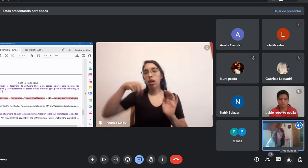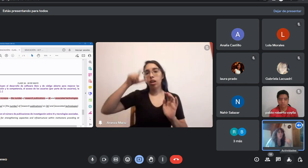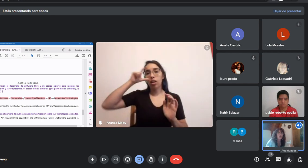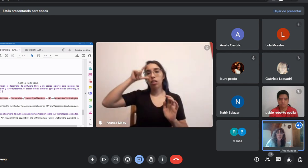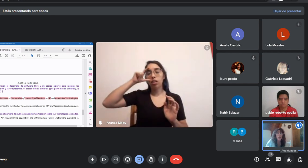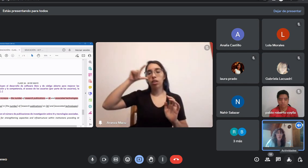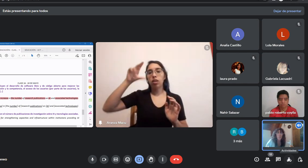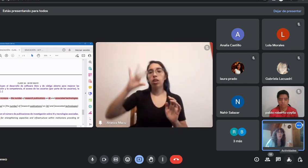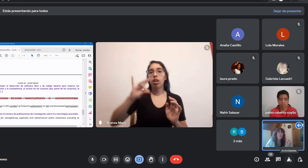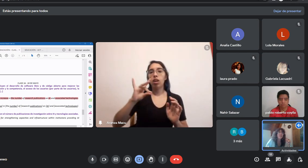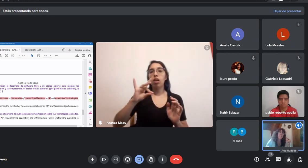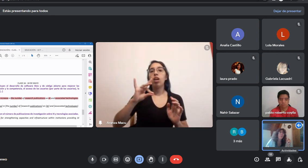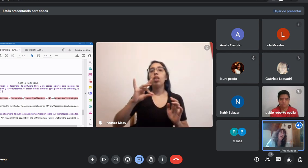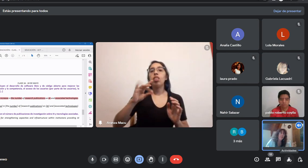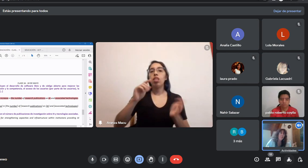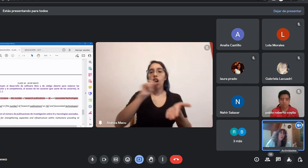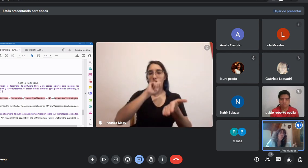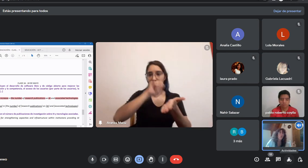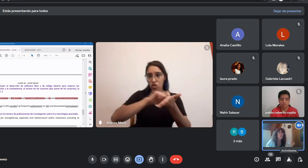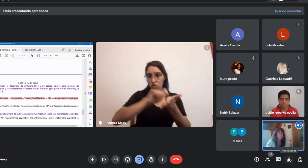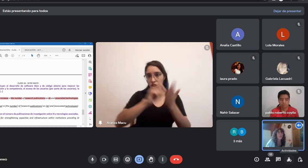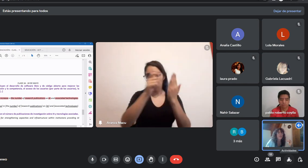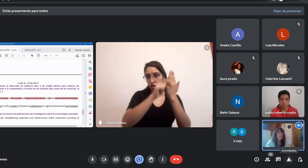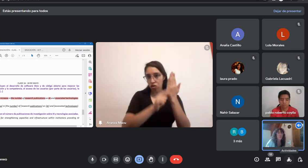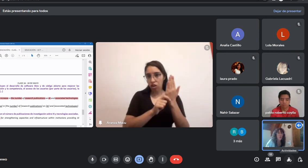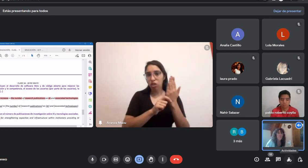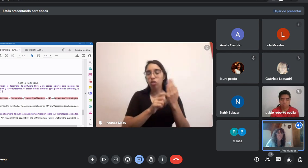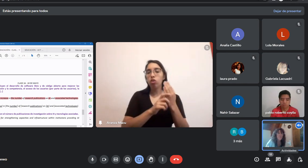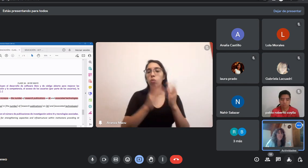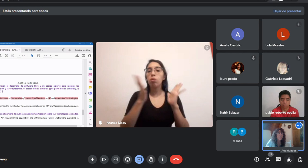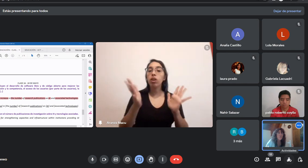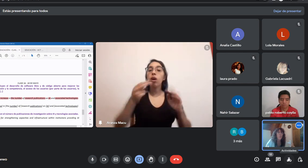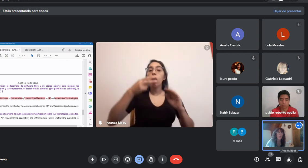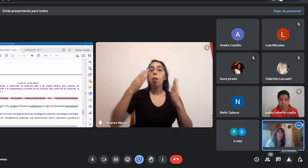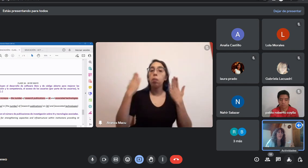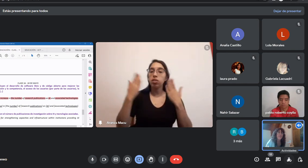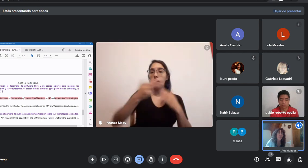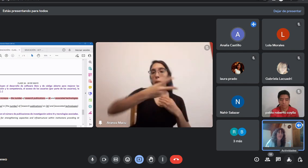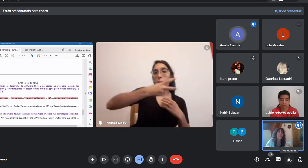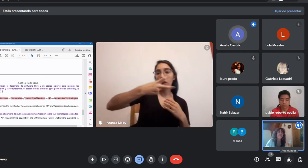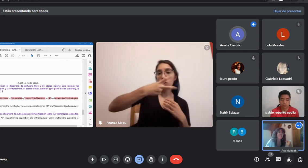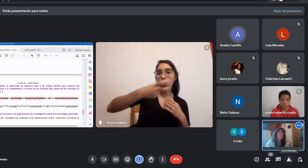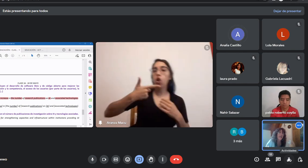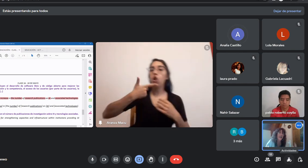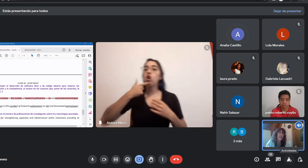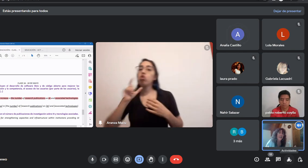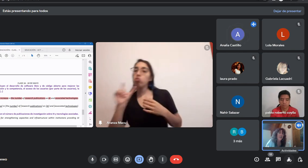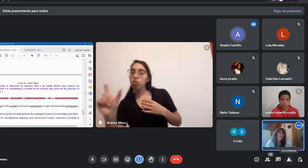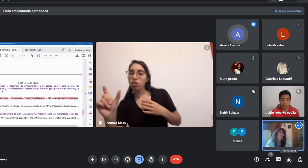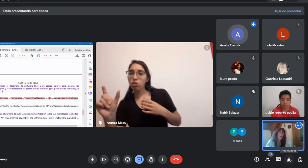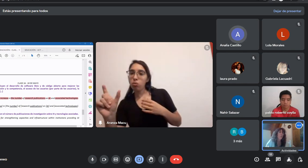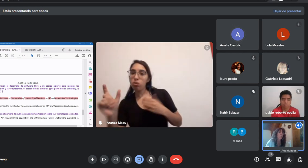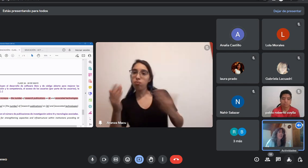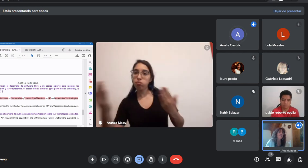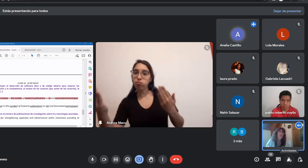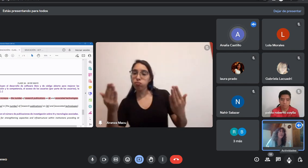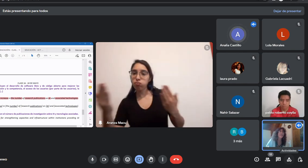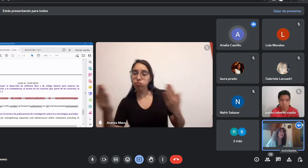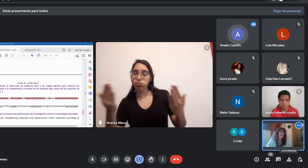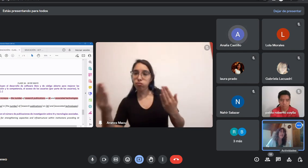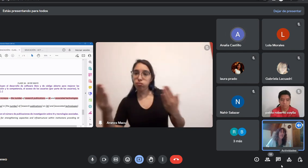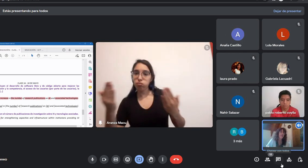su glosario. Puede ser verbo o sustantivo. Puede ser necesitar o puede